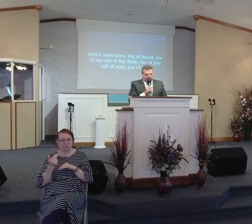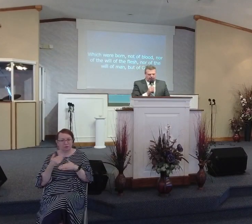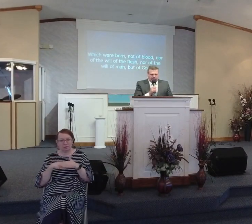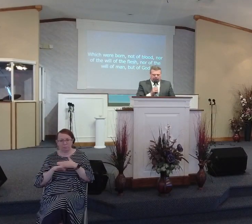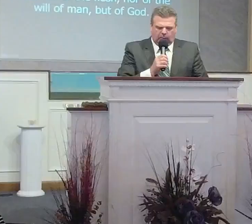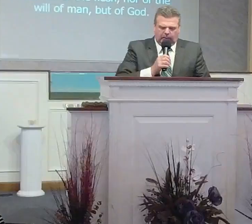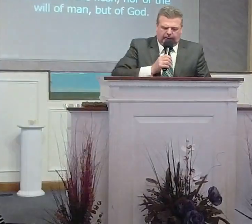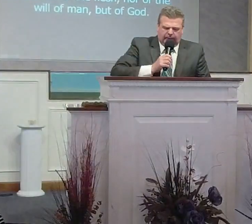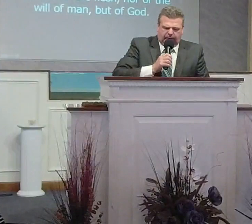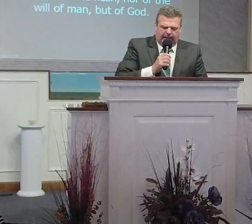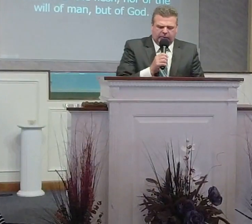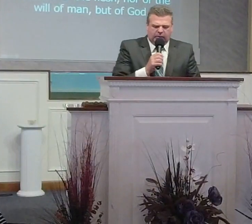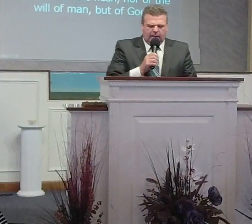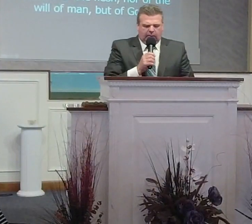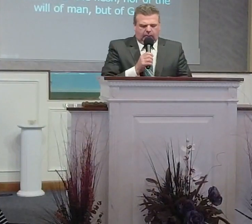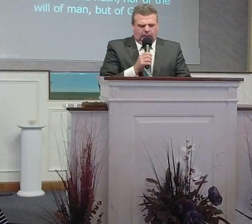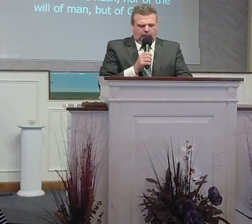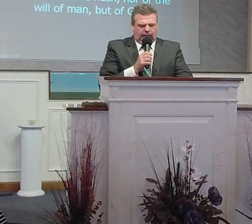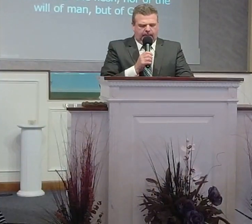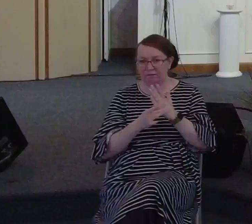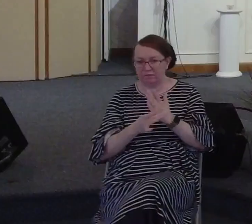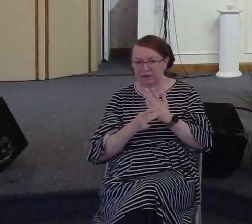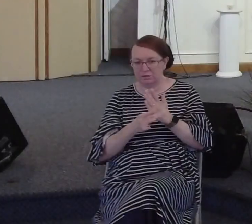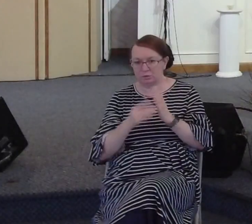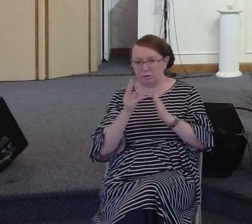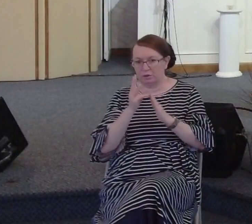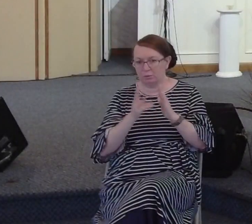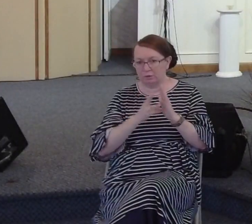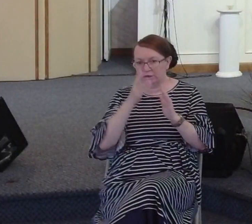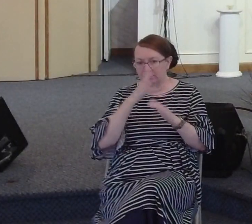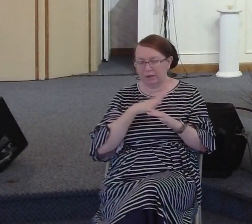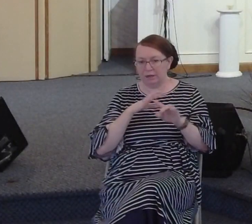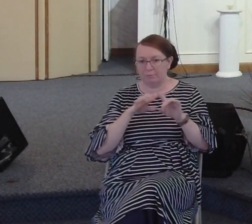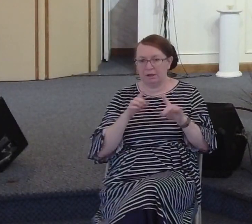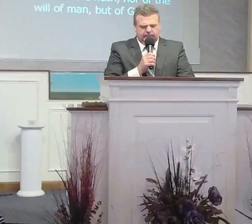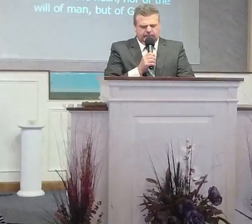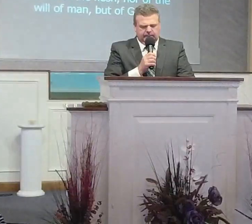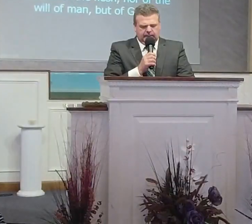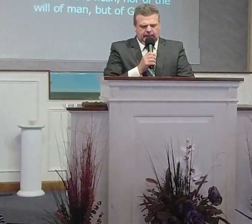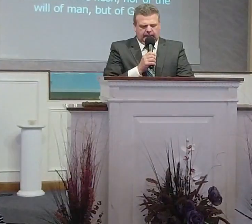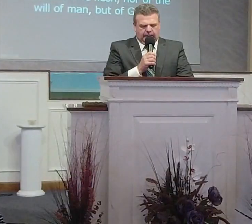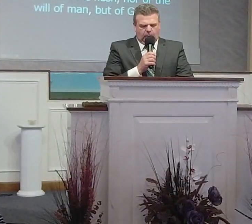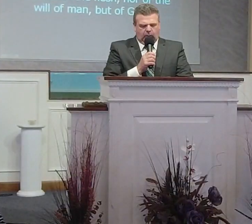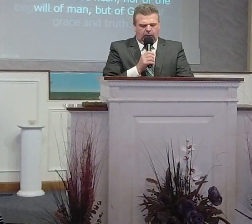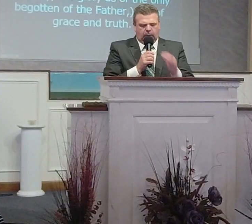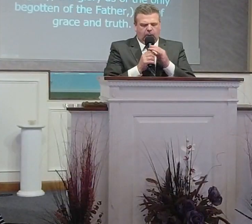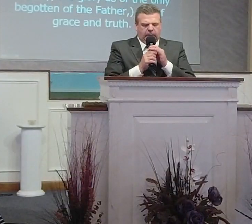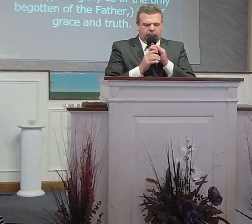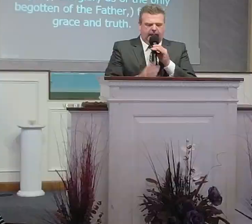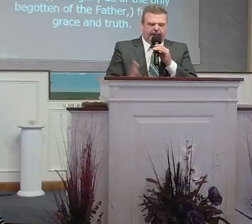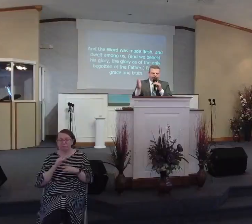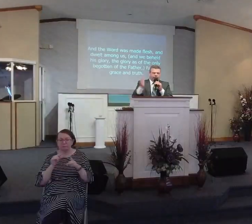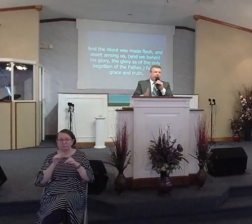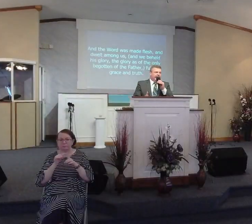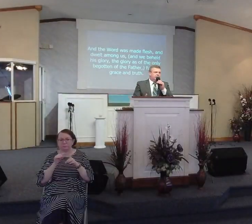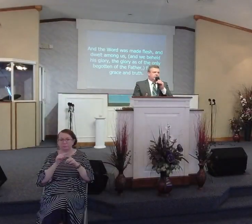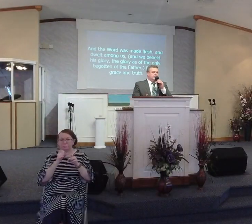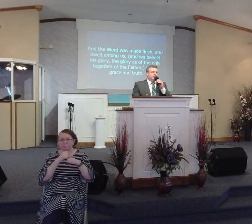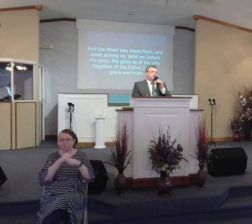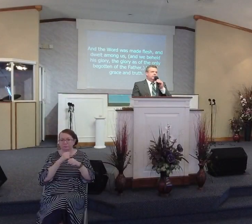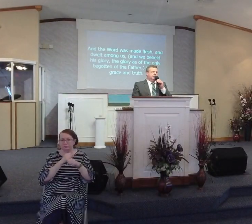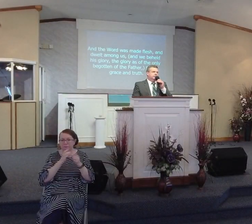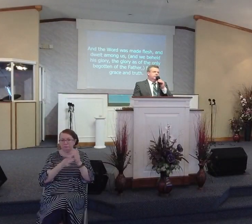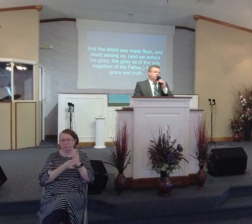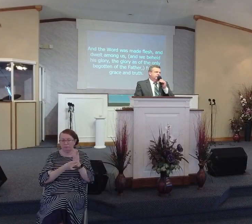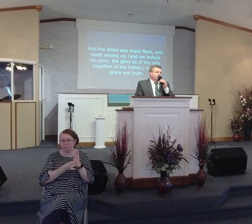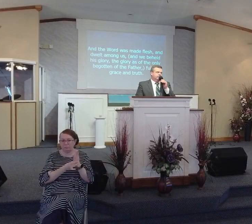El 13, los cuales no nacieron de sangre, ni de la voluntad de la carne, ni de la voluntad del hombre, sino